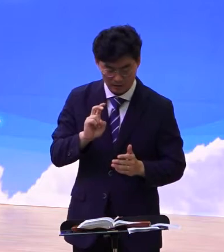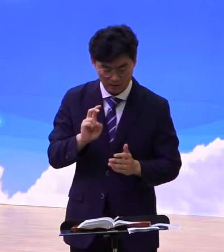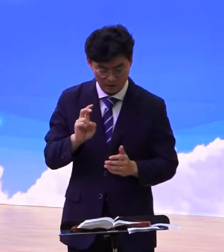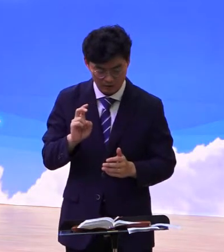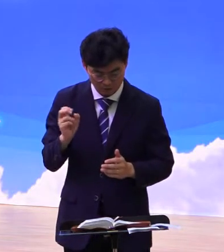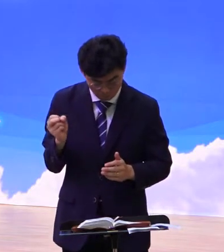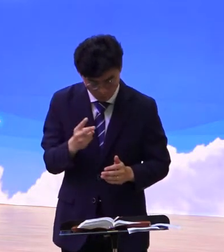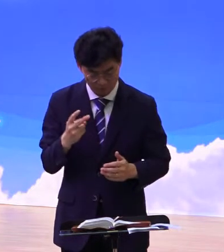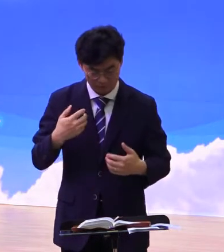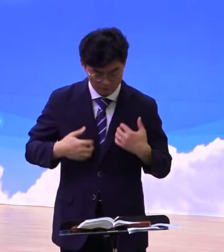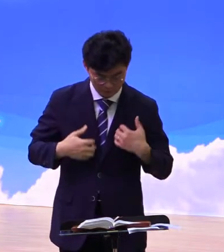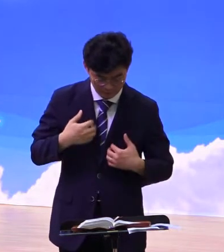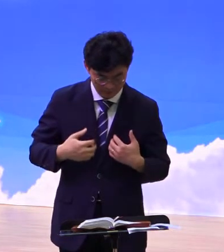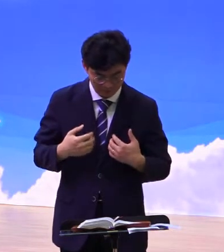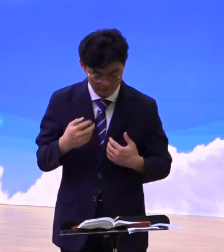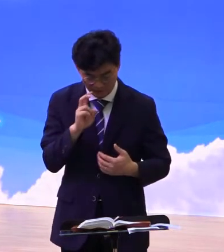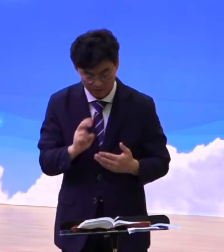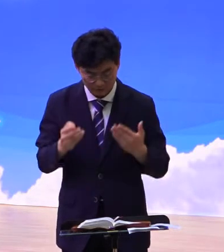되기를 원합니다.